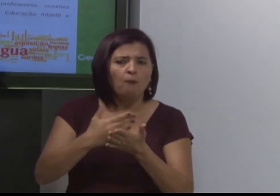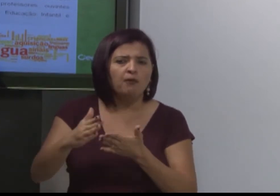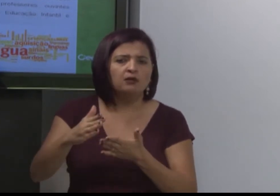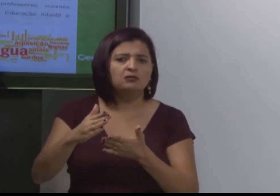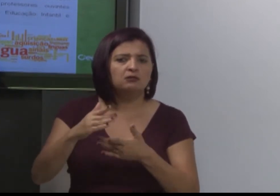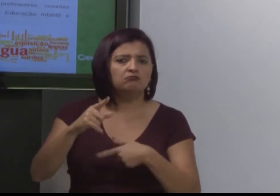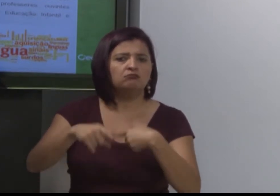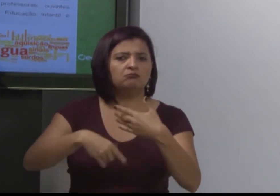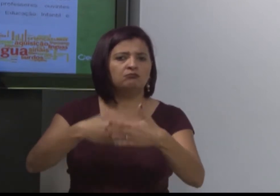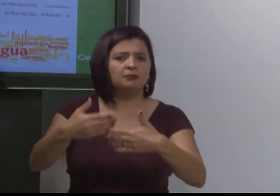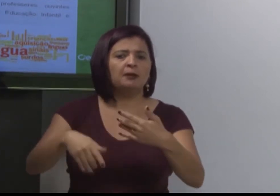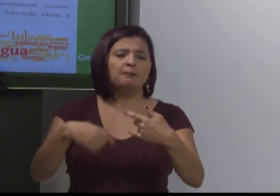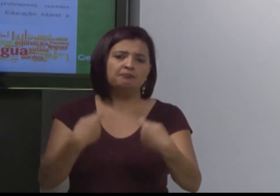escolas.